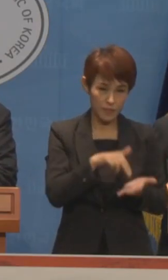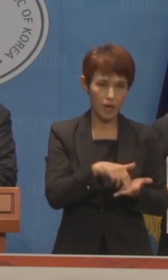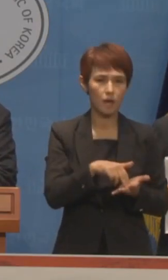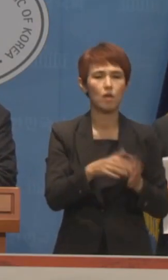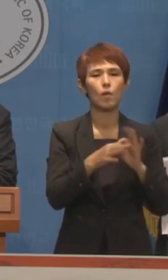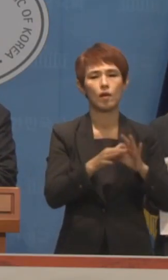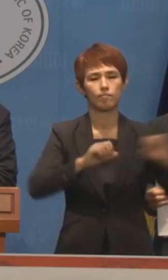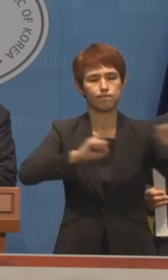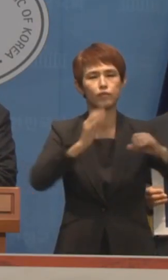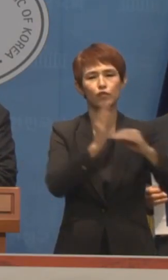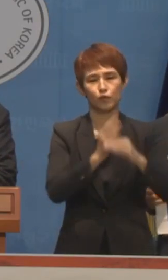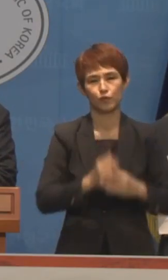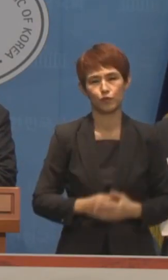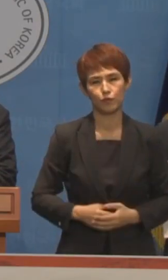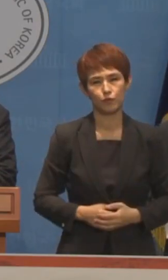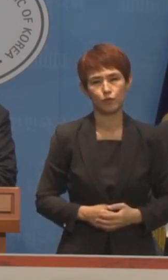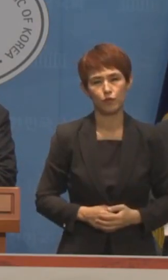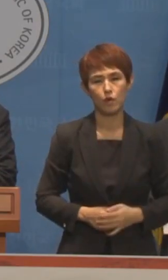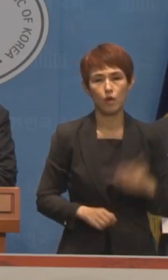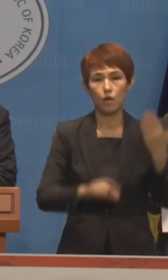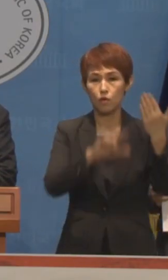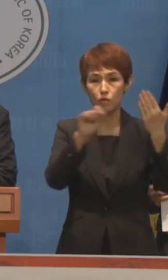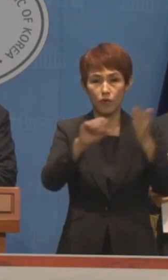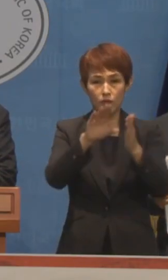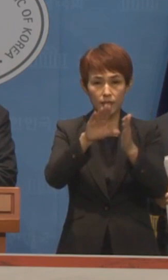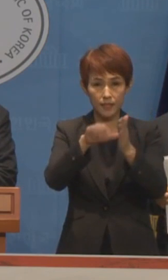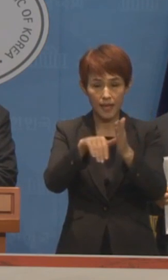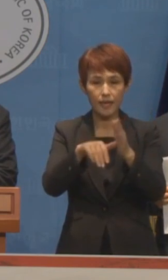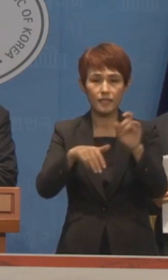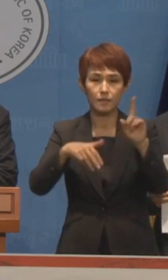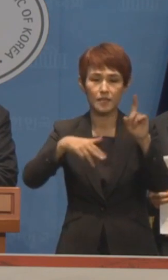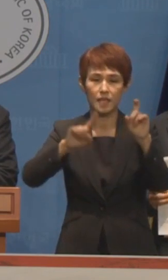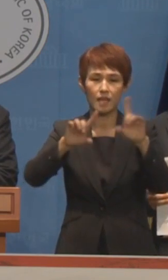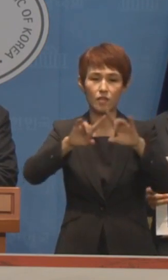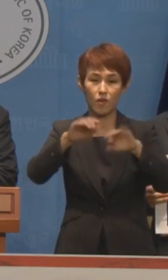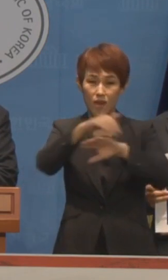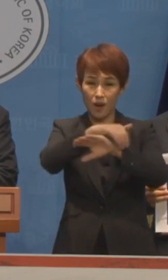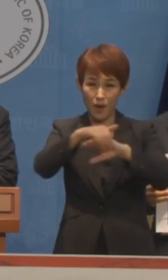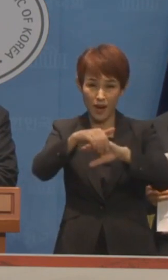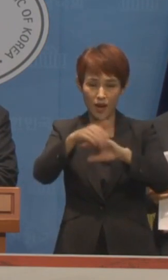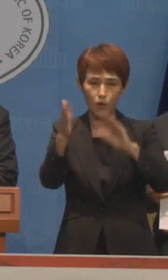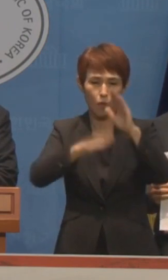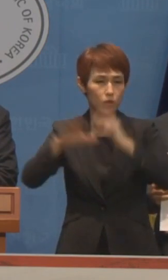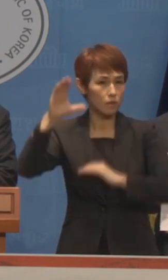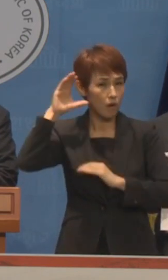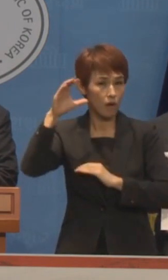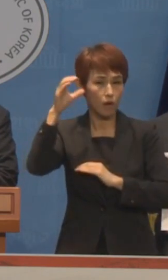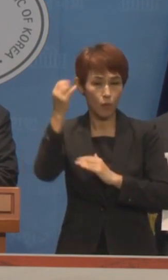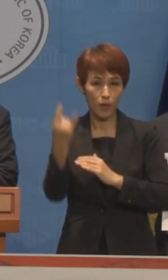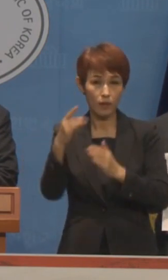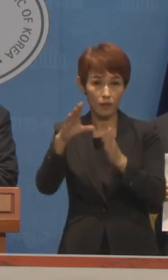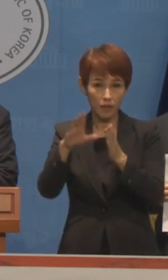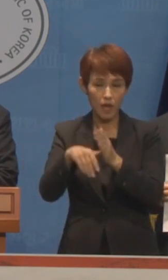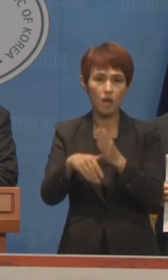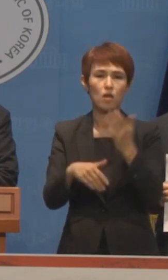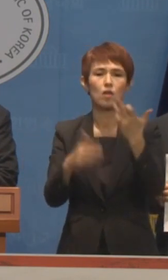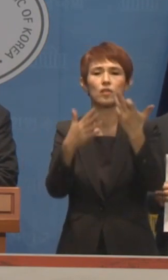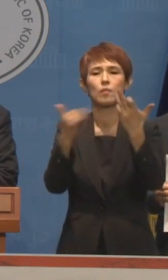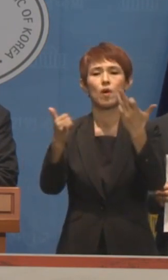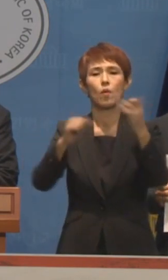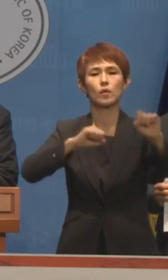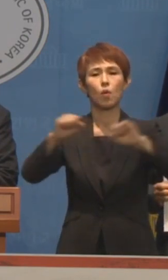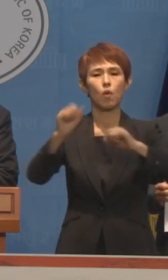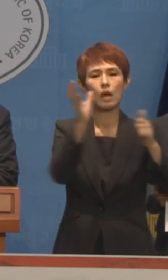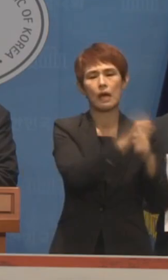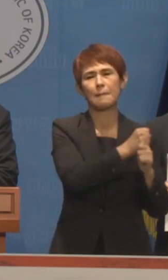준비하고 있습니다. 아울러 지난 9월 달에 그 11차 전력수 기본계획 공청회 과정에서 18명의 활동가가